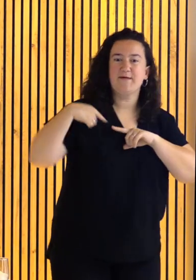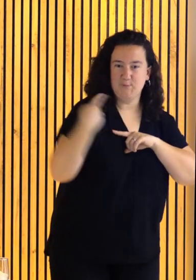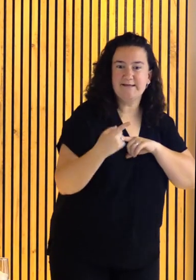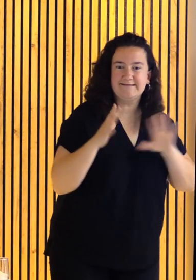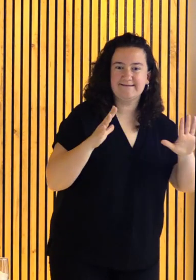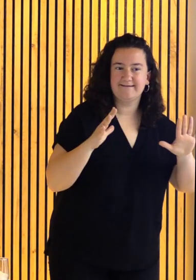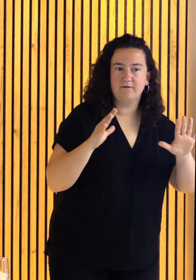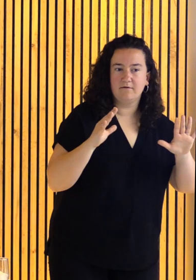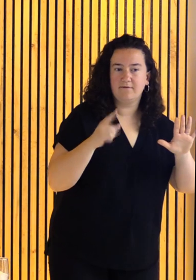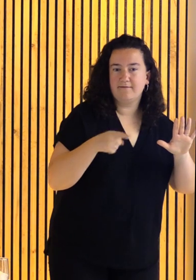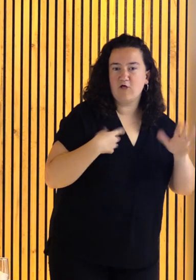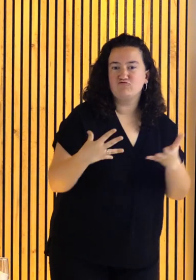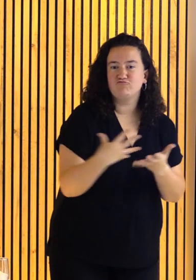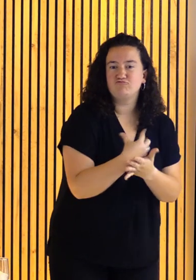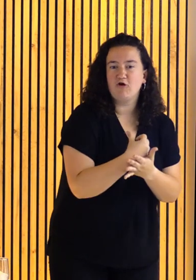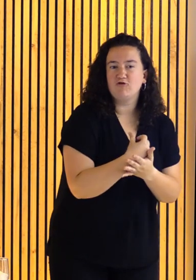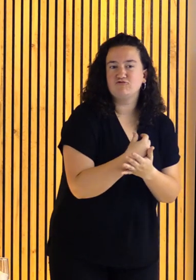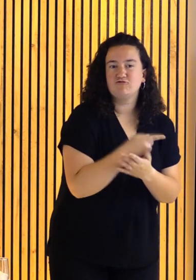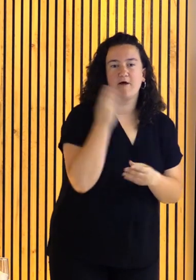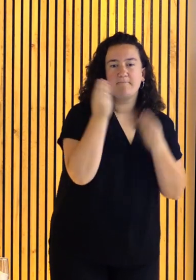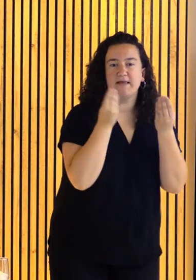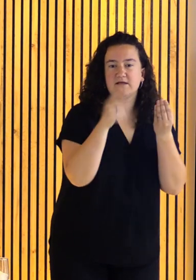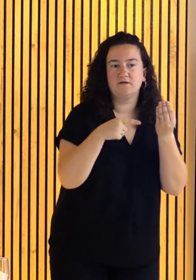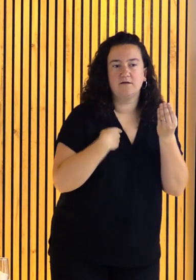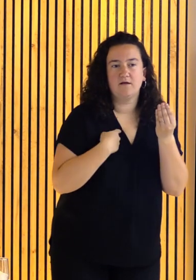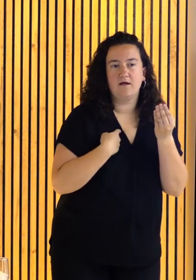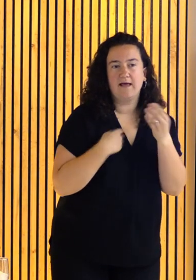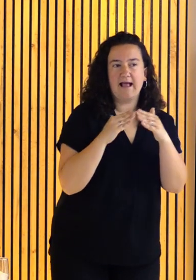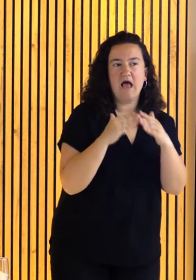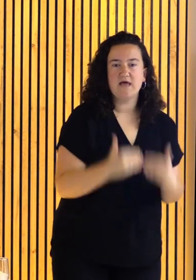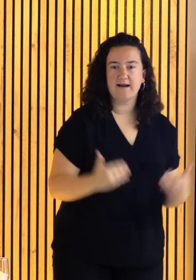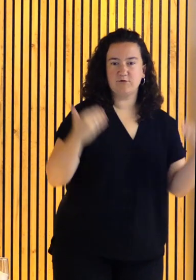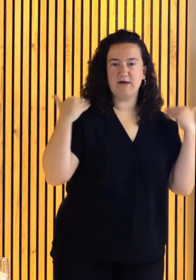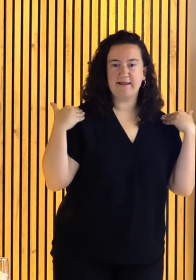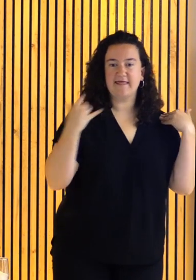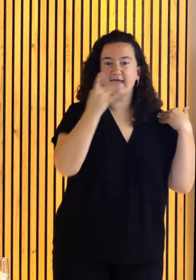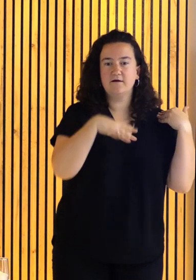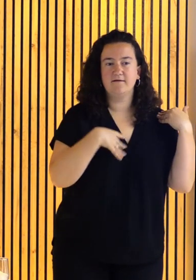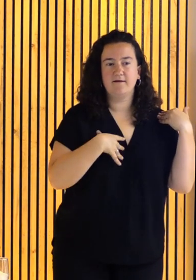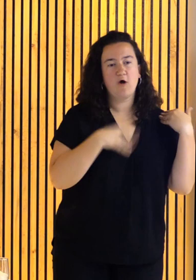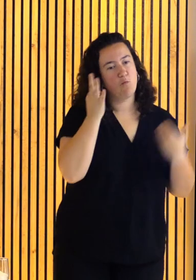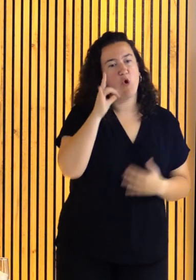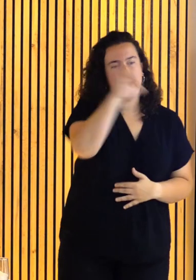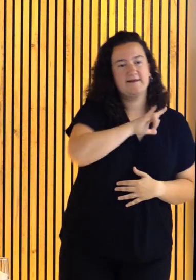etxeko lanen ardura edo emakume beltzen esku egotea. Orduan, emakume zurien,